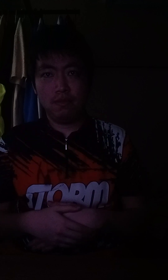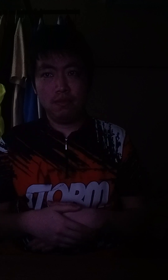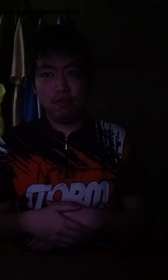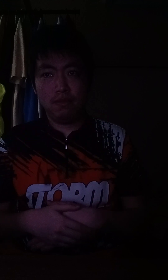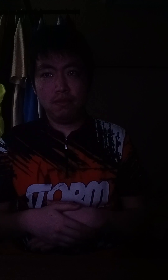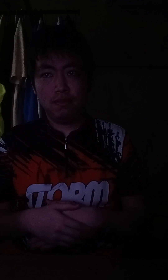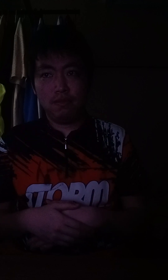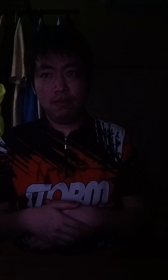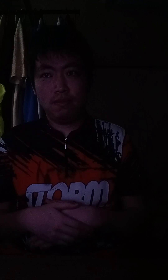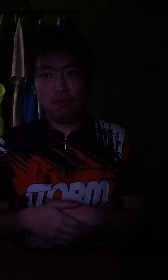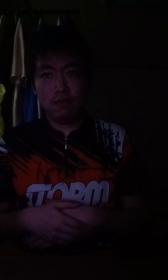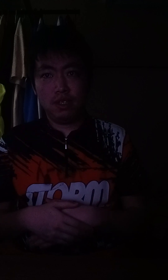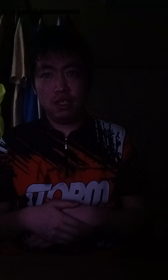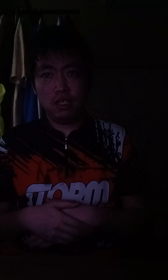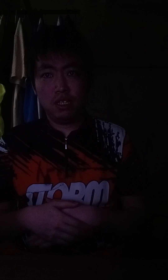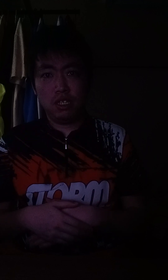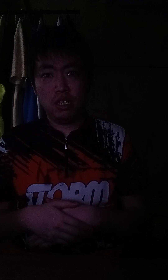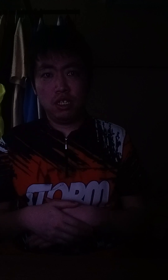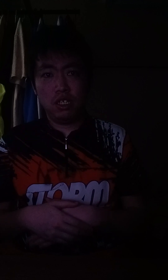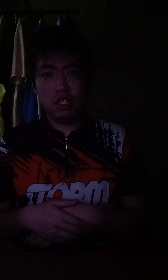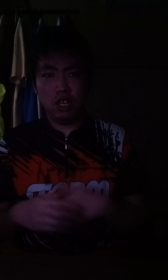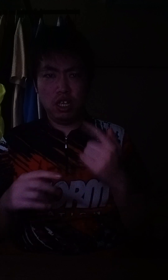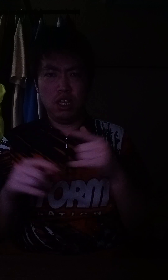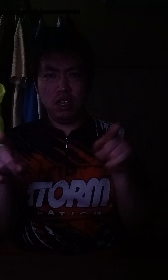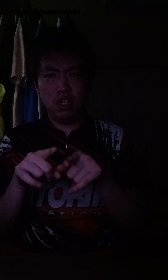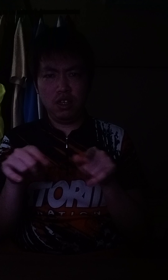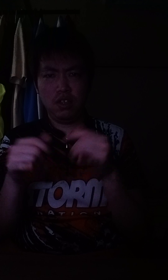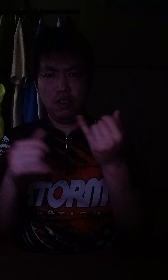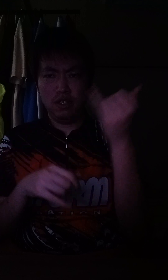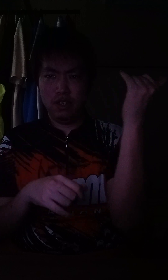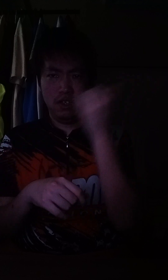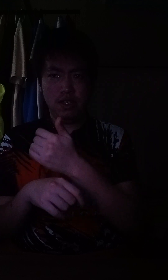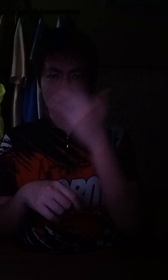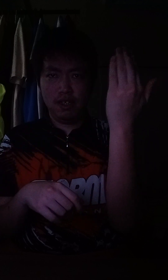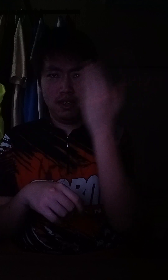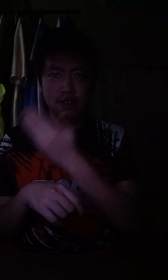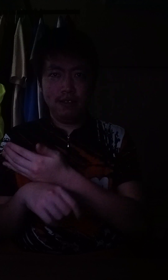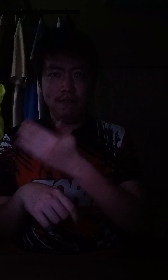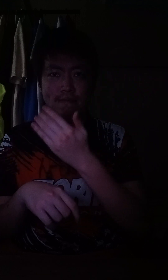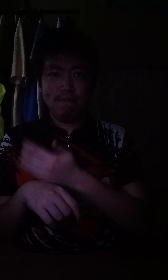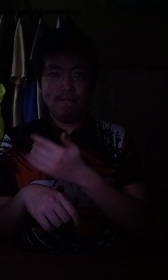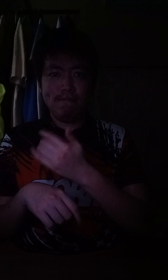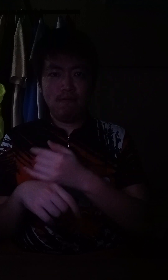그거 생기지. 하나 다시 왔다 깔끔하게. 어떻게 생각해?